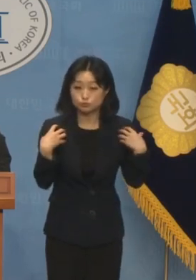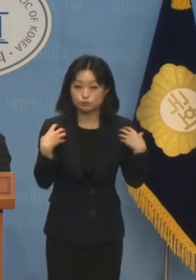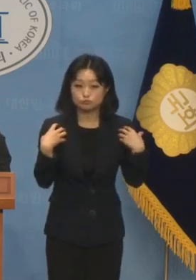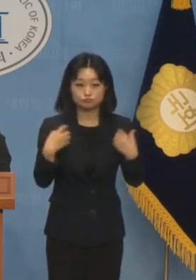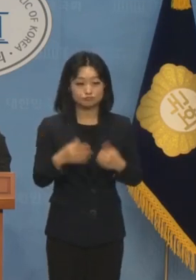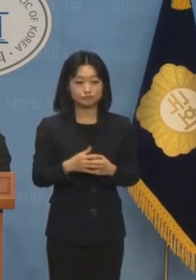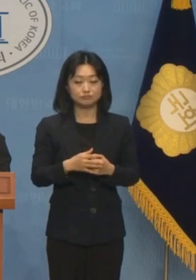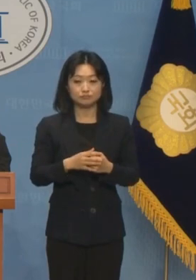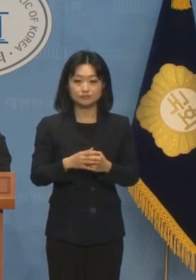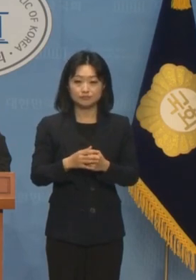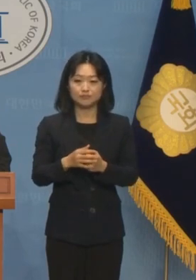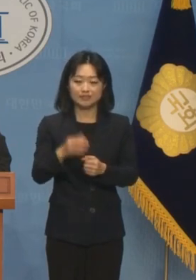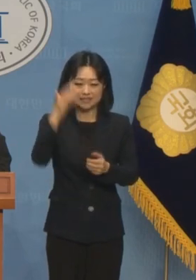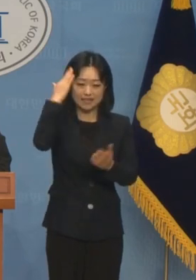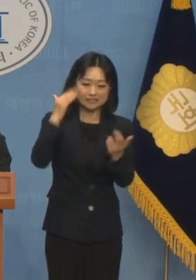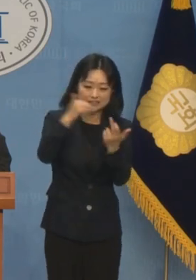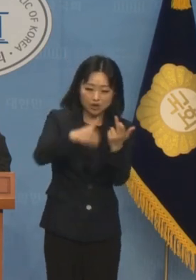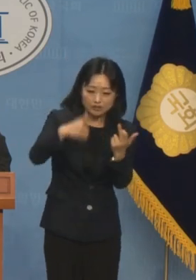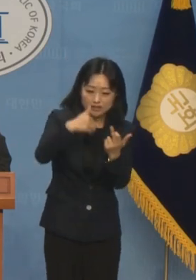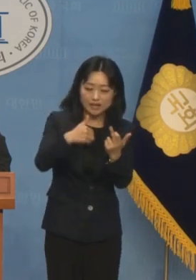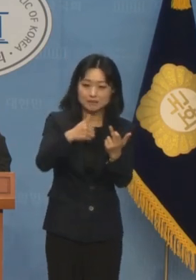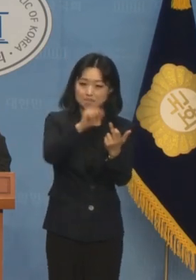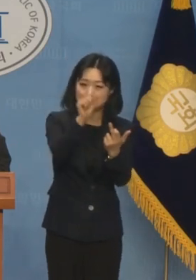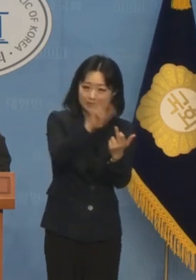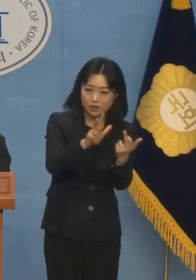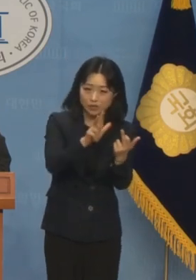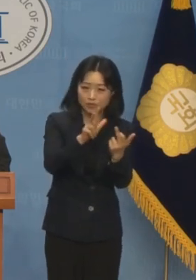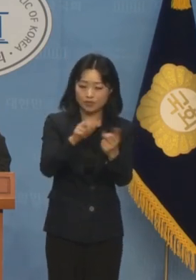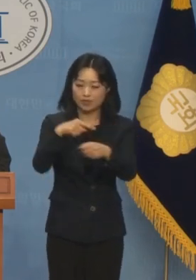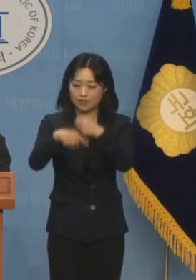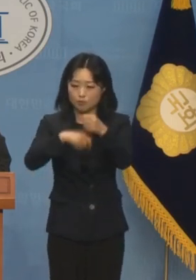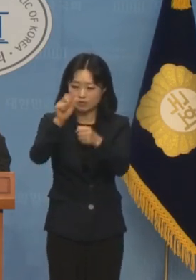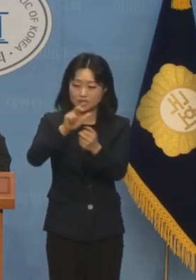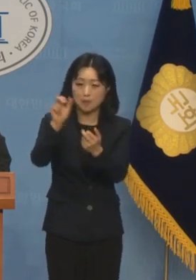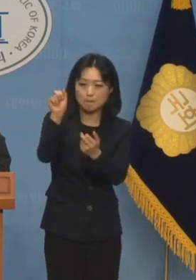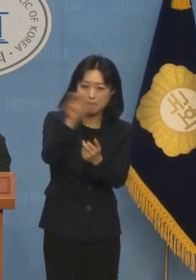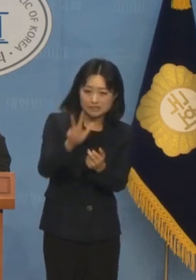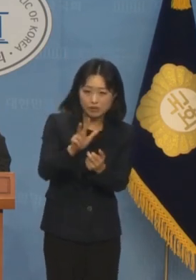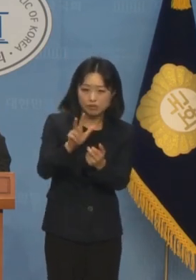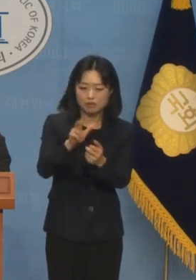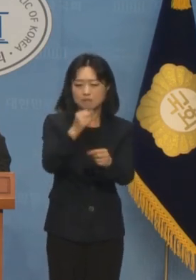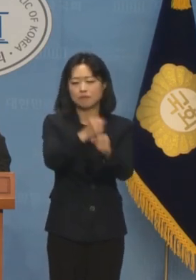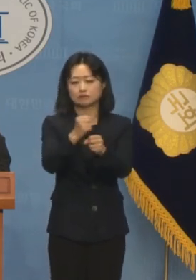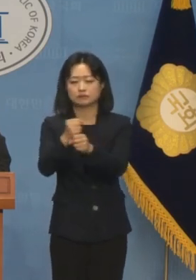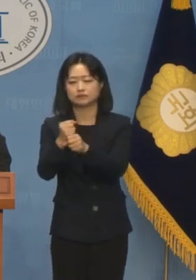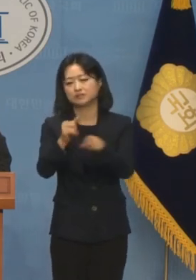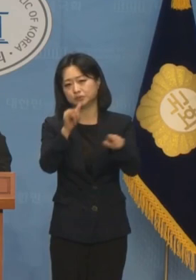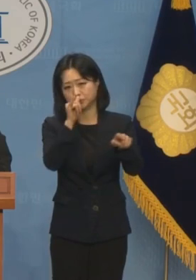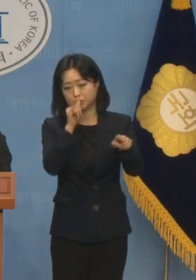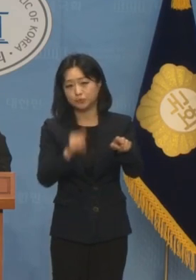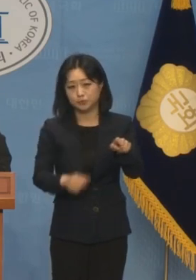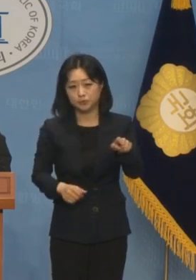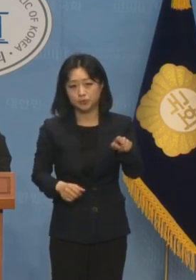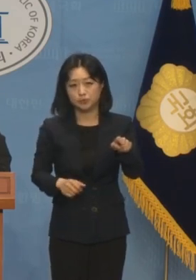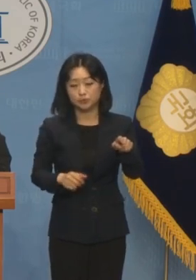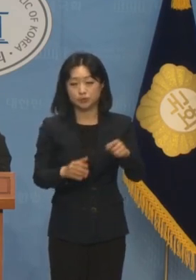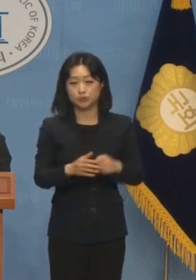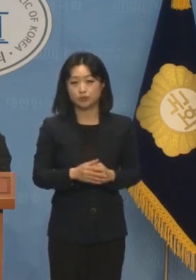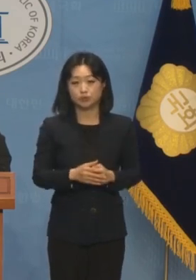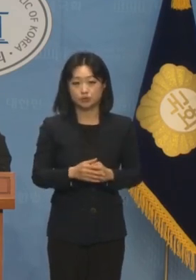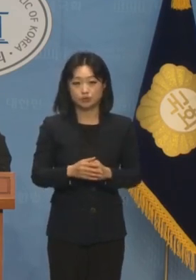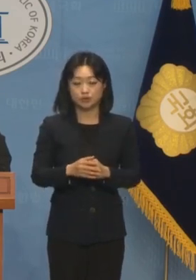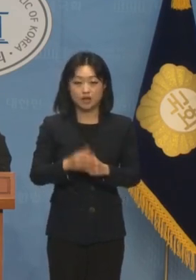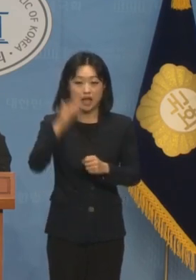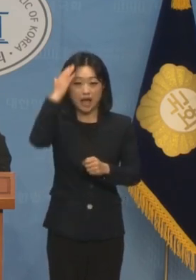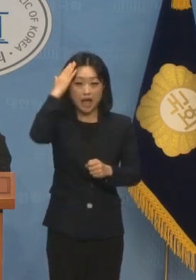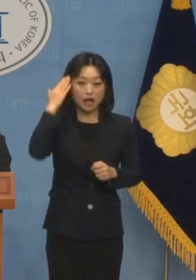여전히 석탄화력 발전소와 원자력 발전소를 포기하지 못하고 있습니다. 국내 온실가스